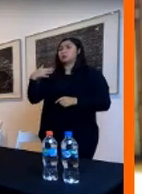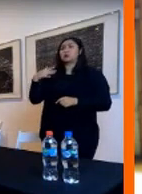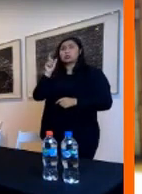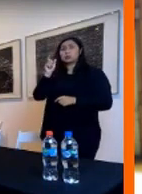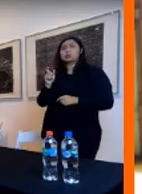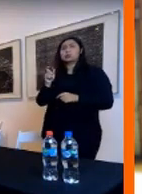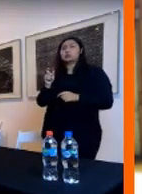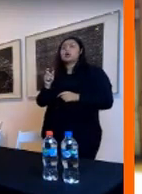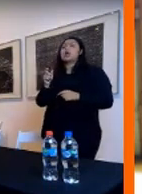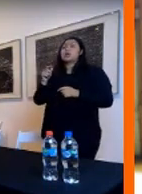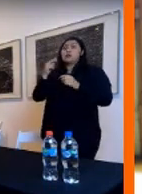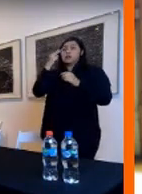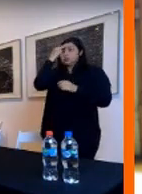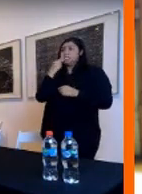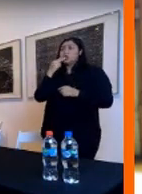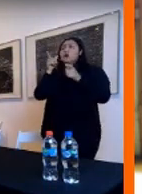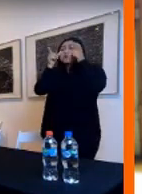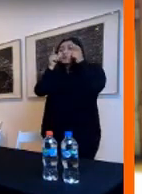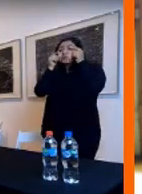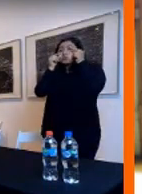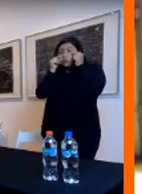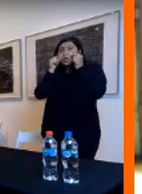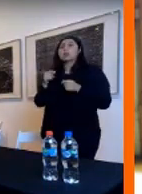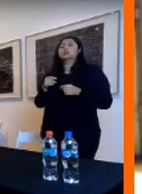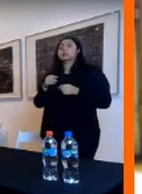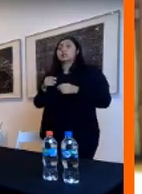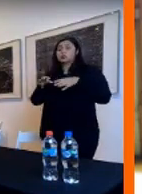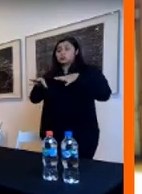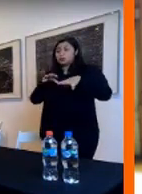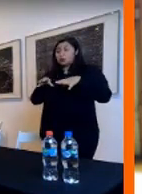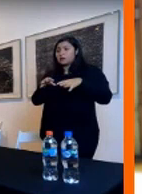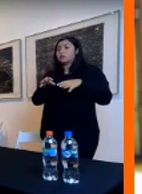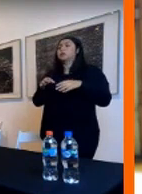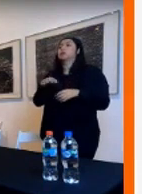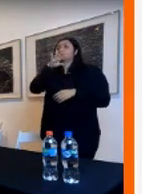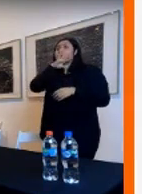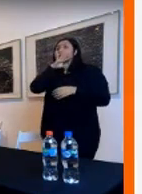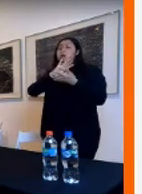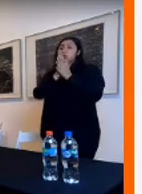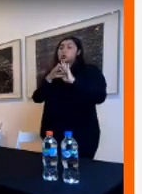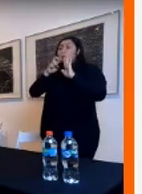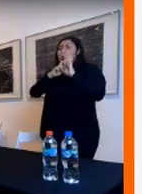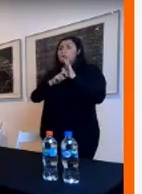ciega. Entonces, es un recurso súper positivo y que se ha utilizado en todos nuestros programas de mediación.